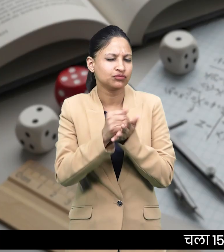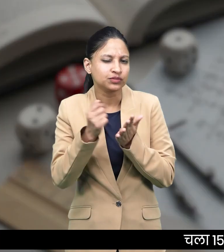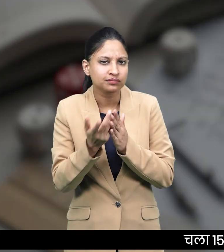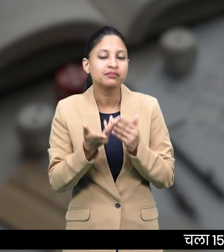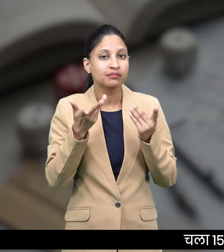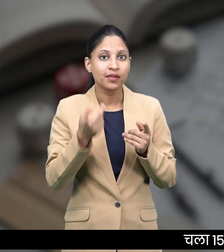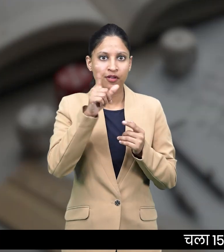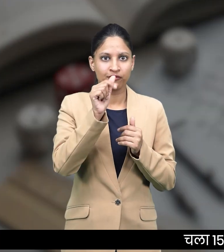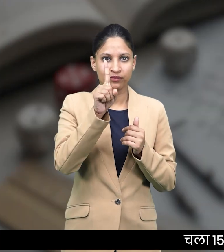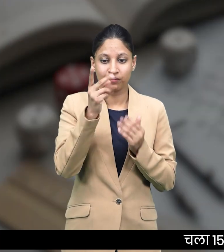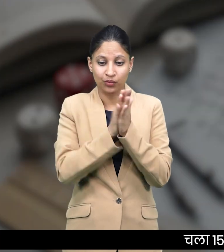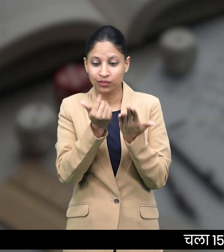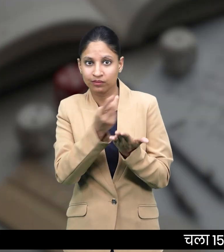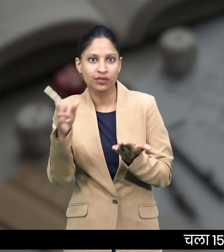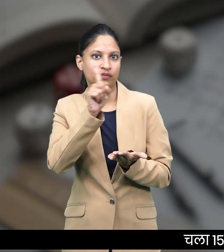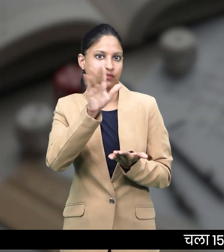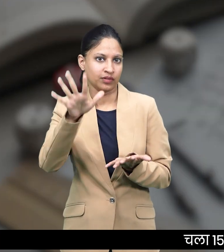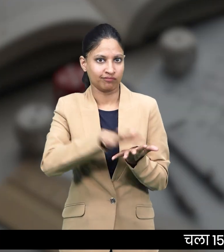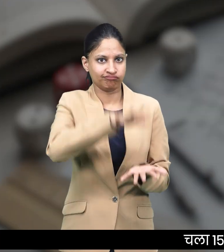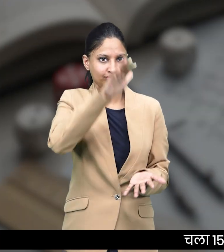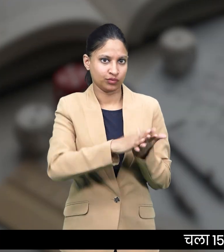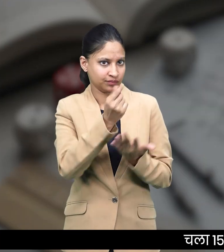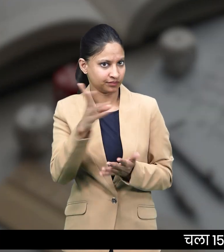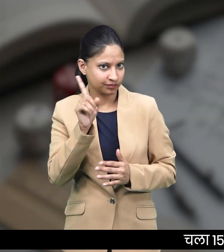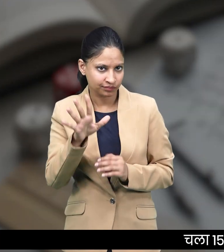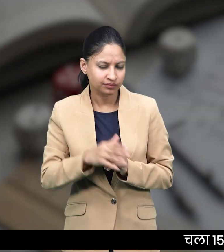चला 15 पुस्तकांसह प्रयत्न करूया.